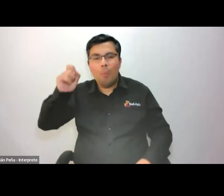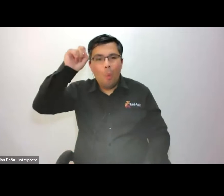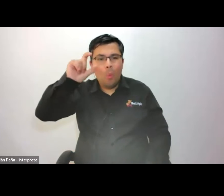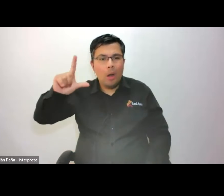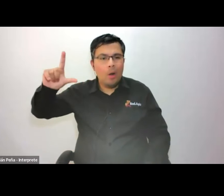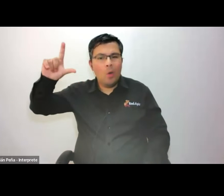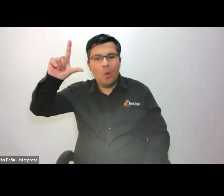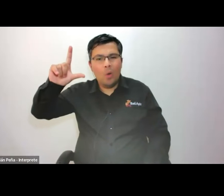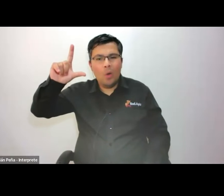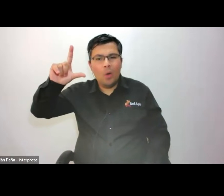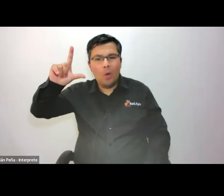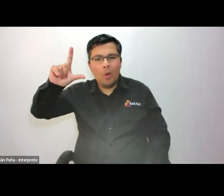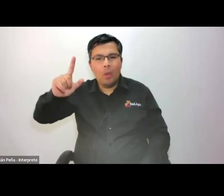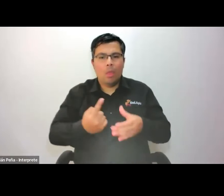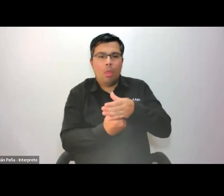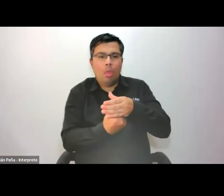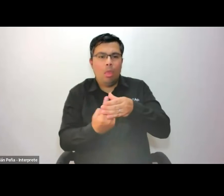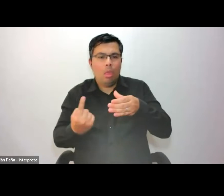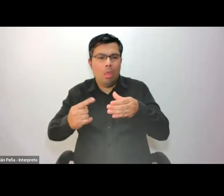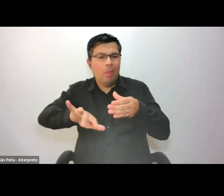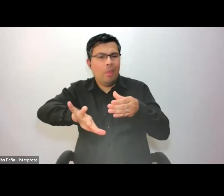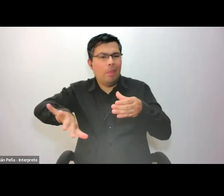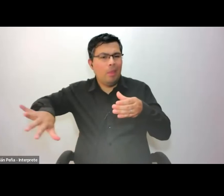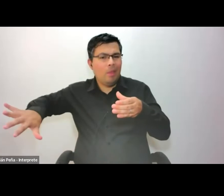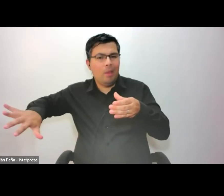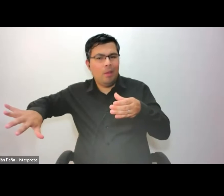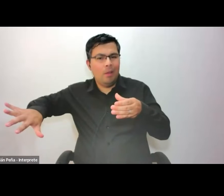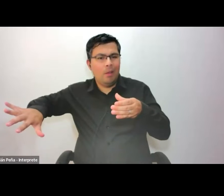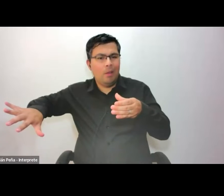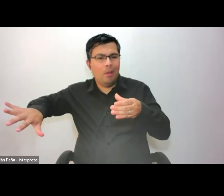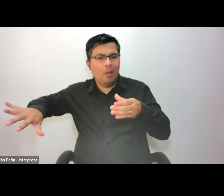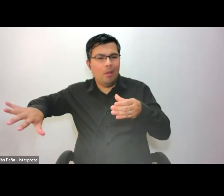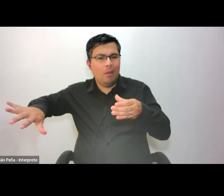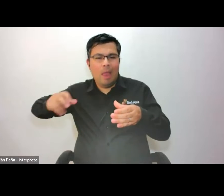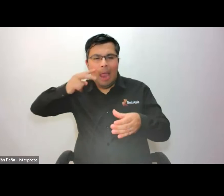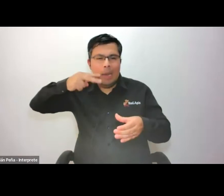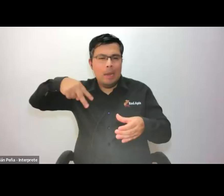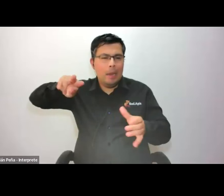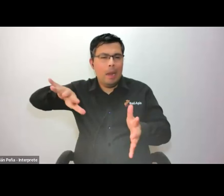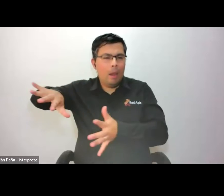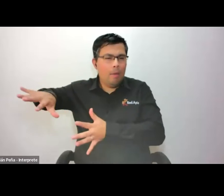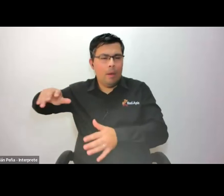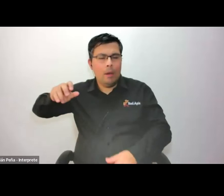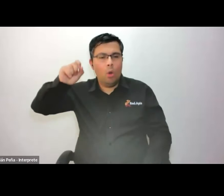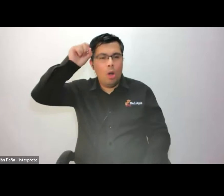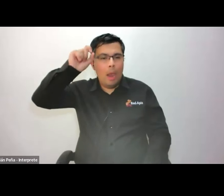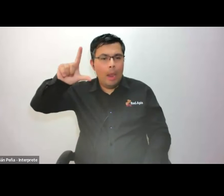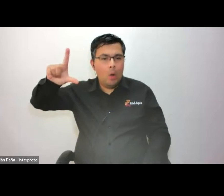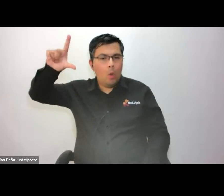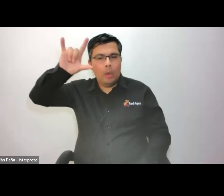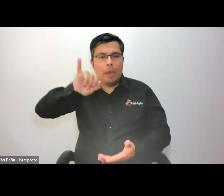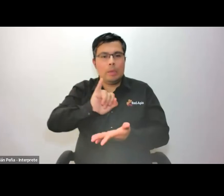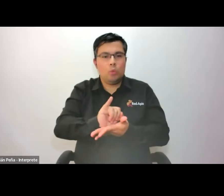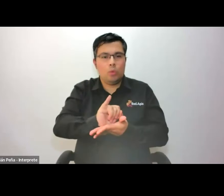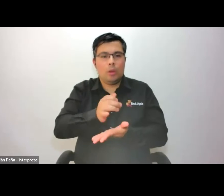del sistema educativo y que no es la lógica de la normativa educacional. Solo eso quería agregar.